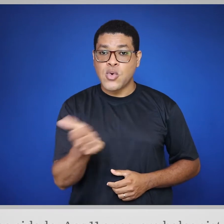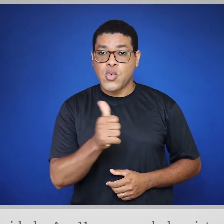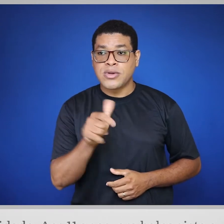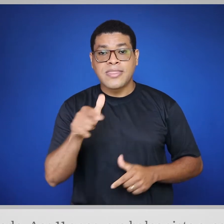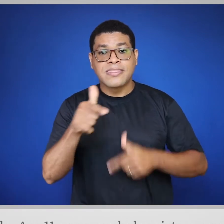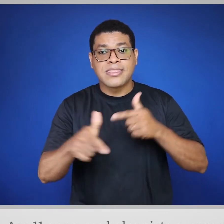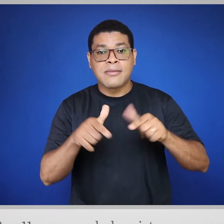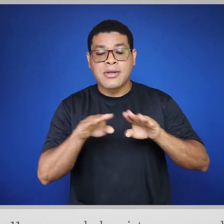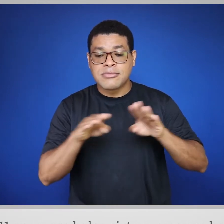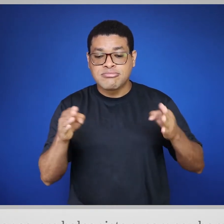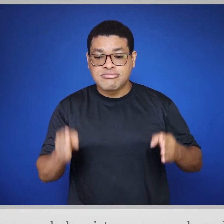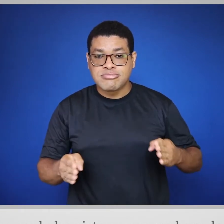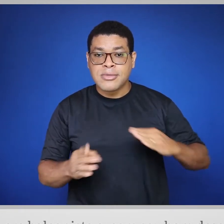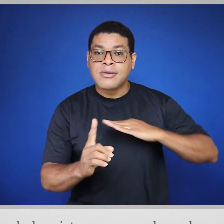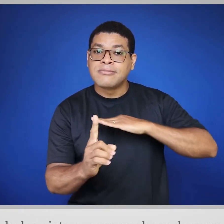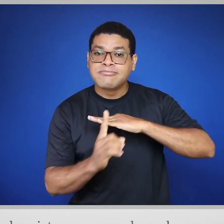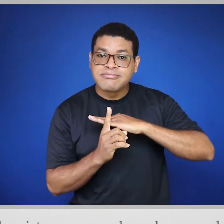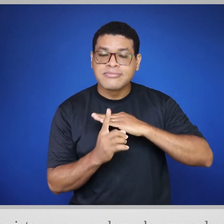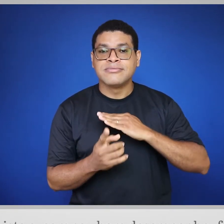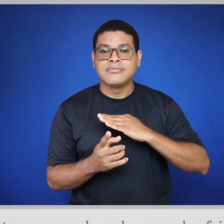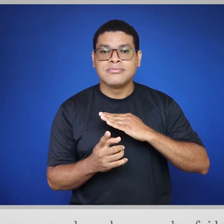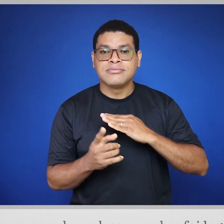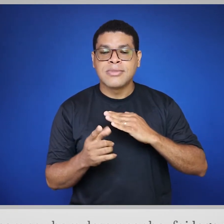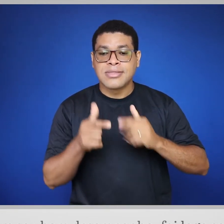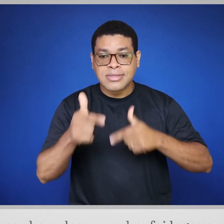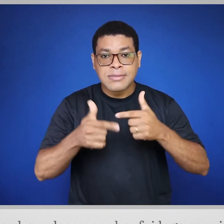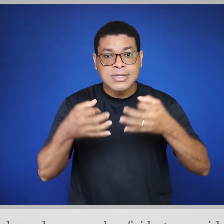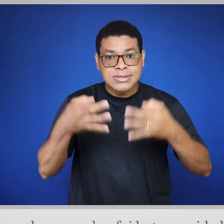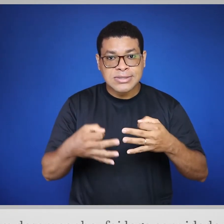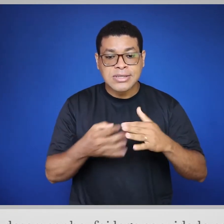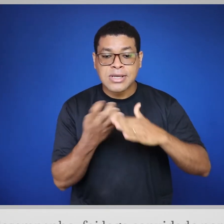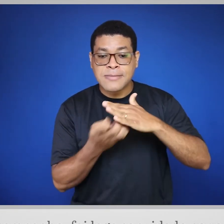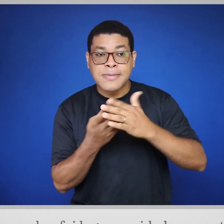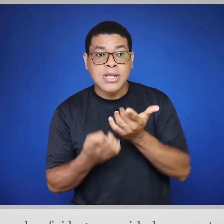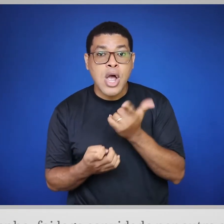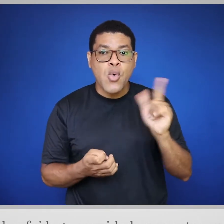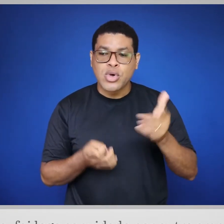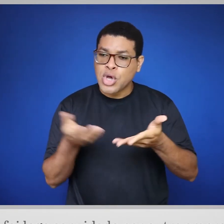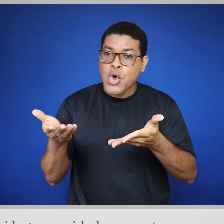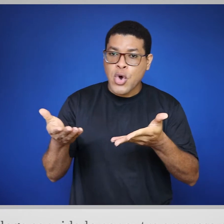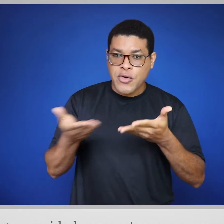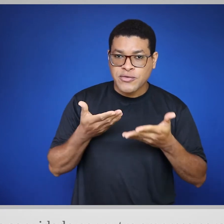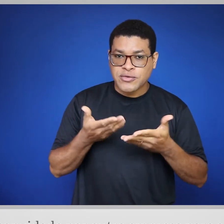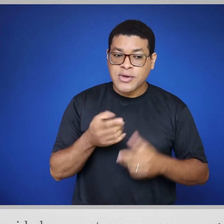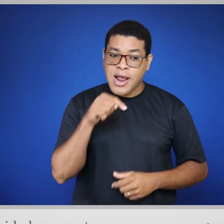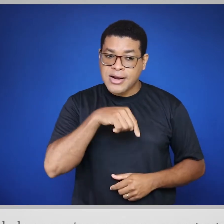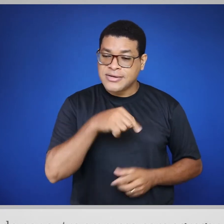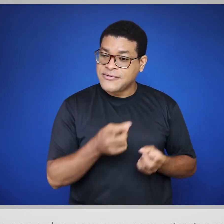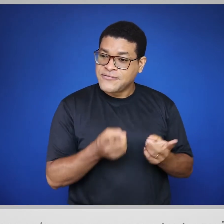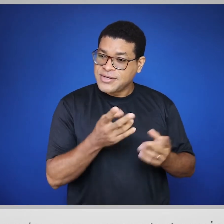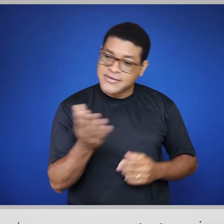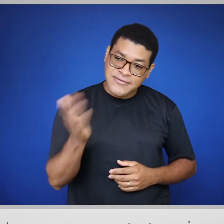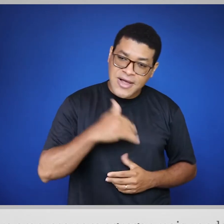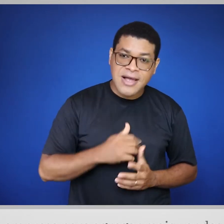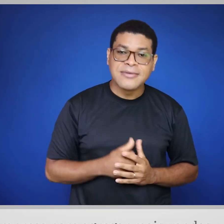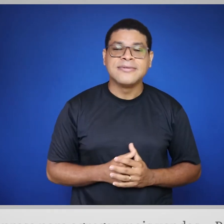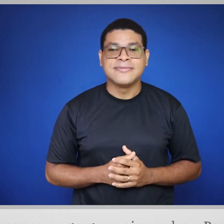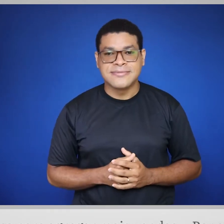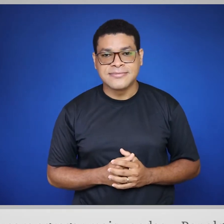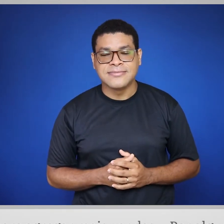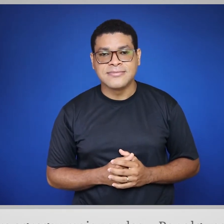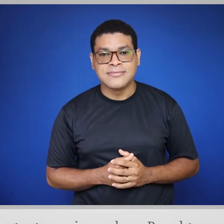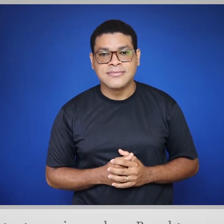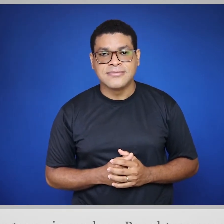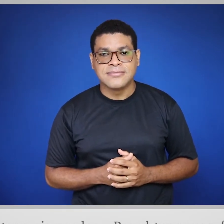cidade. Aos 11 anos era balconista e, com seu bom desempenho, foi logo convidado por outra empresa para agregar